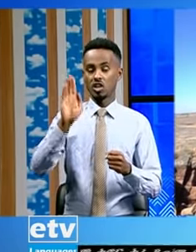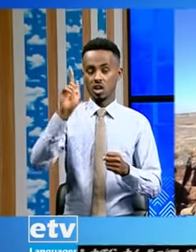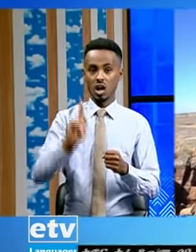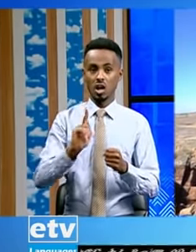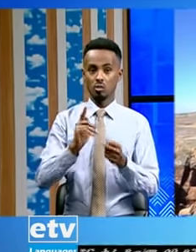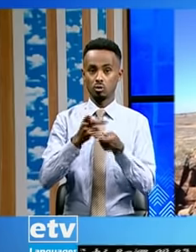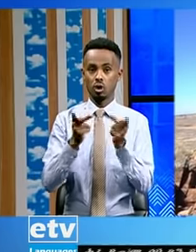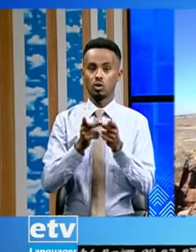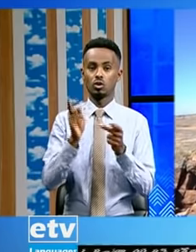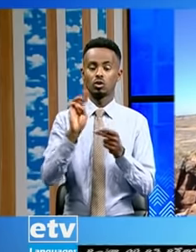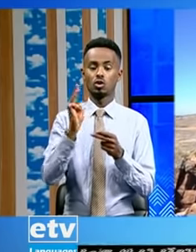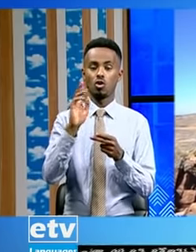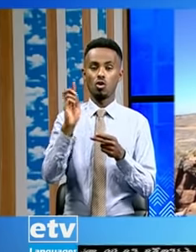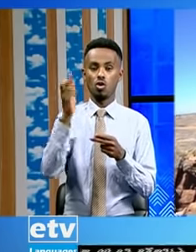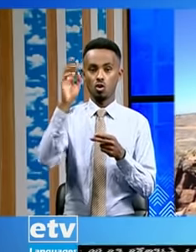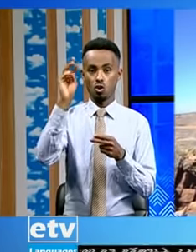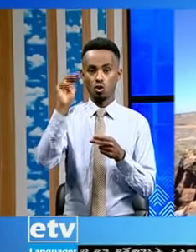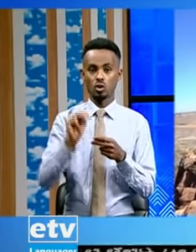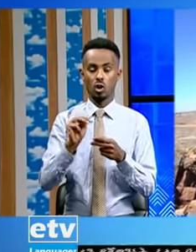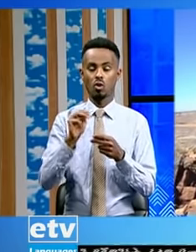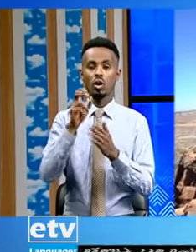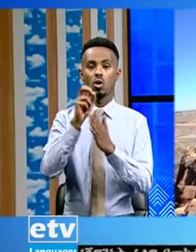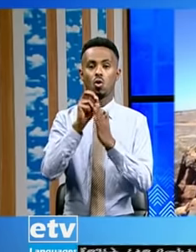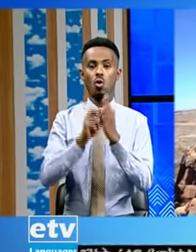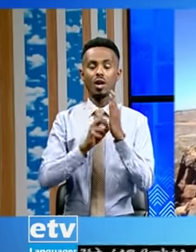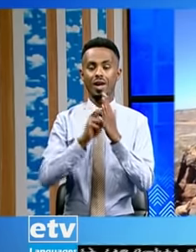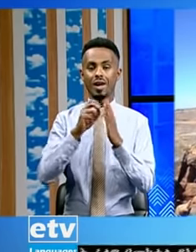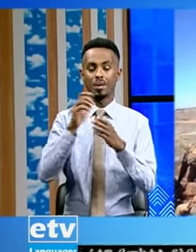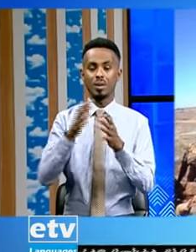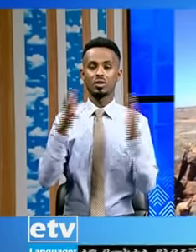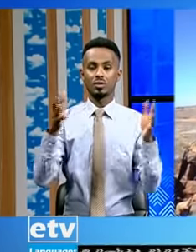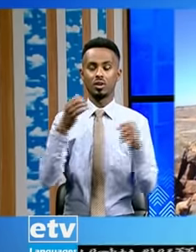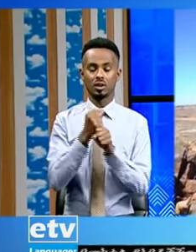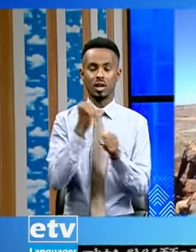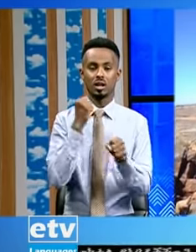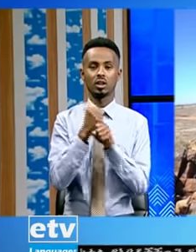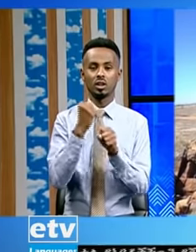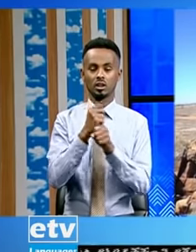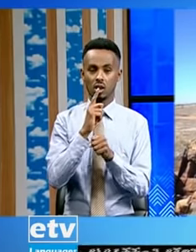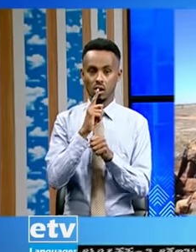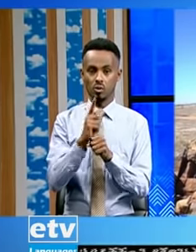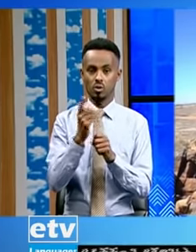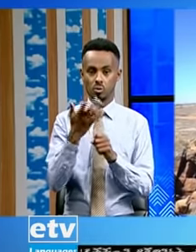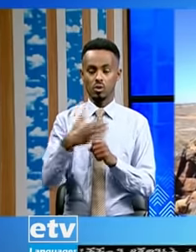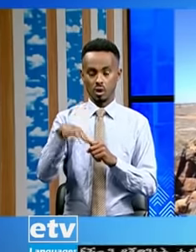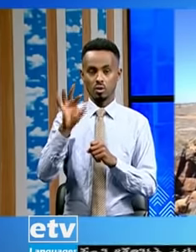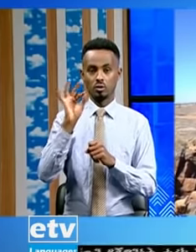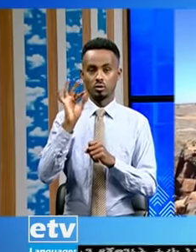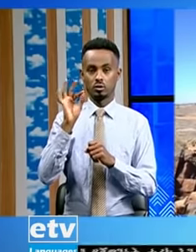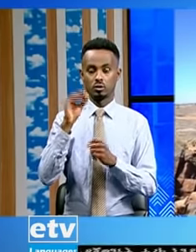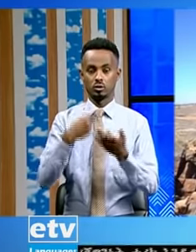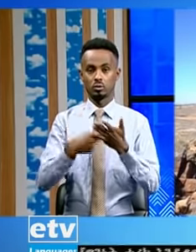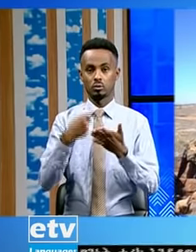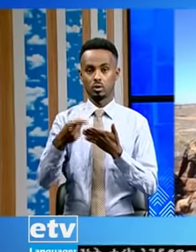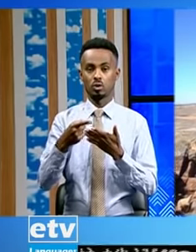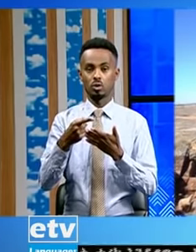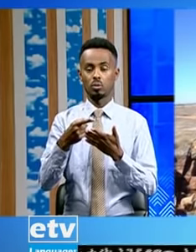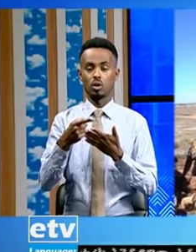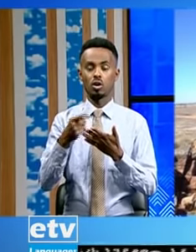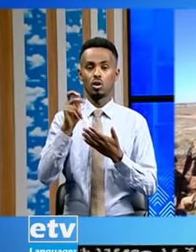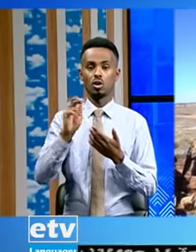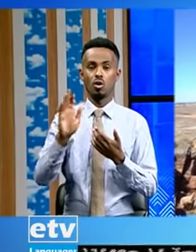ወደ ሰቆጣ፣ ወደ ወልዲያ የማስፋት ስራ እየተሰራ ይገኛል። በዚህ በደጎሎ